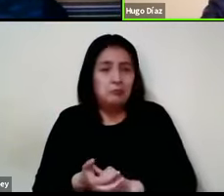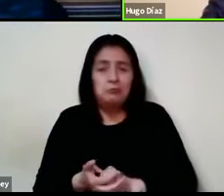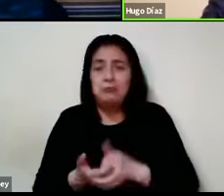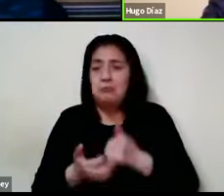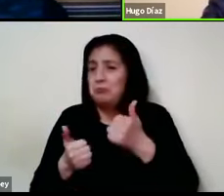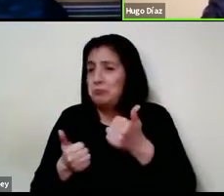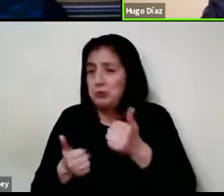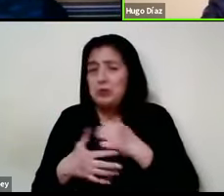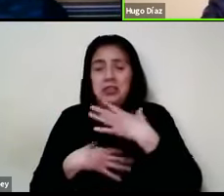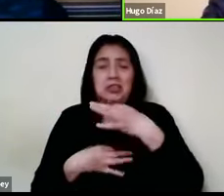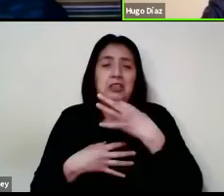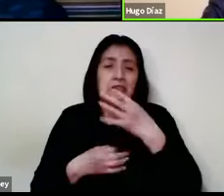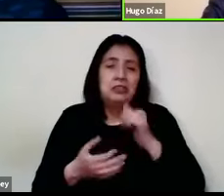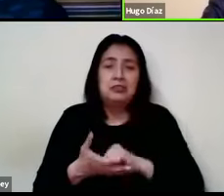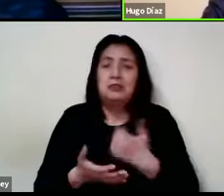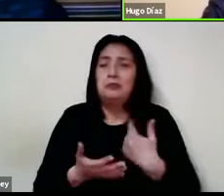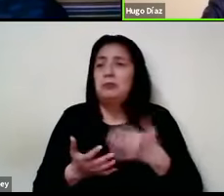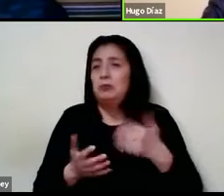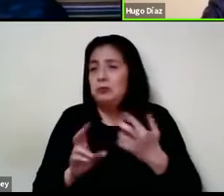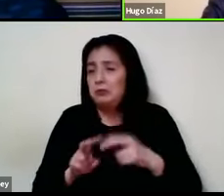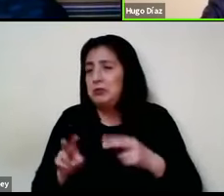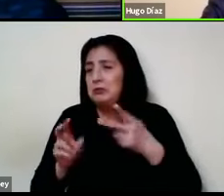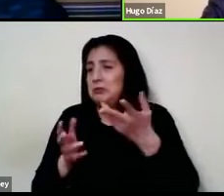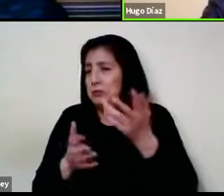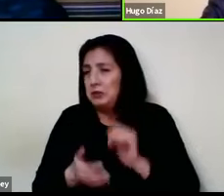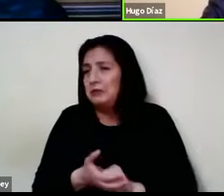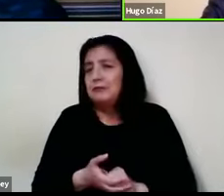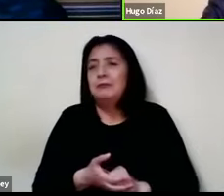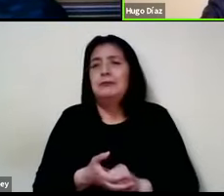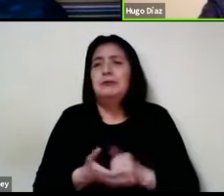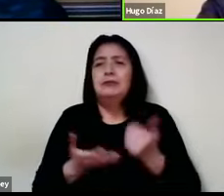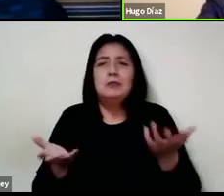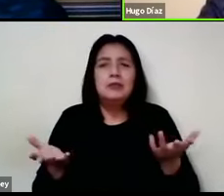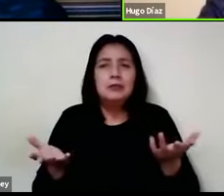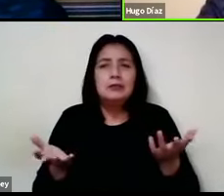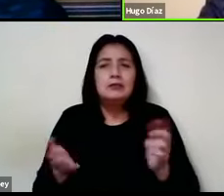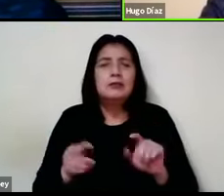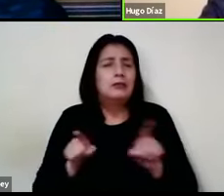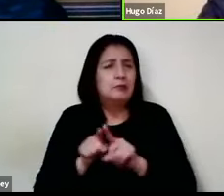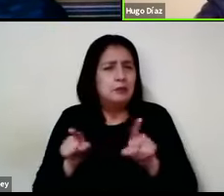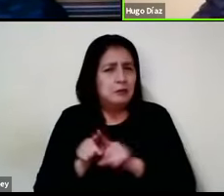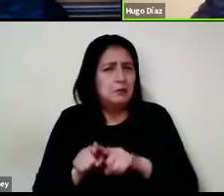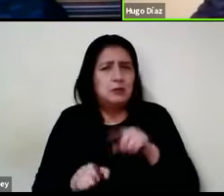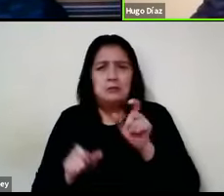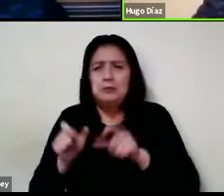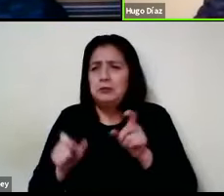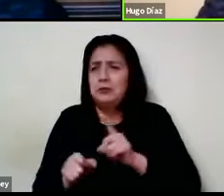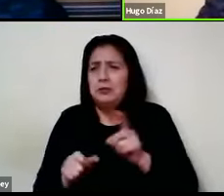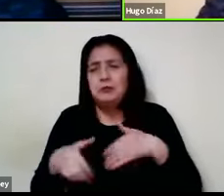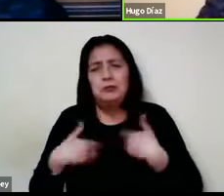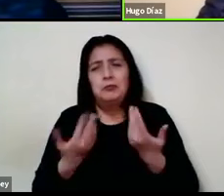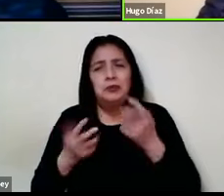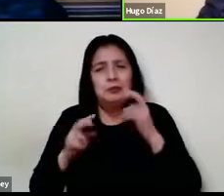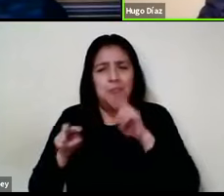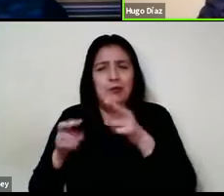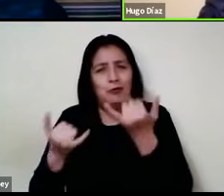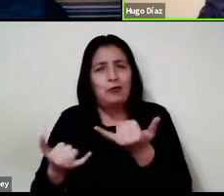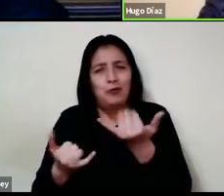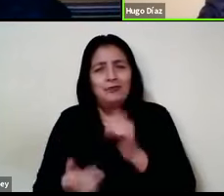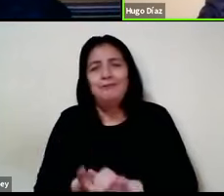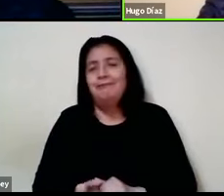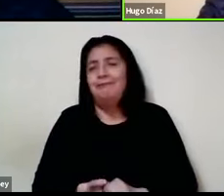muy interesante, muy valiosa, muy útil, y pues también para aquellos que no pudieron verla hoy día,